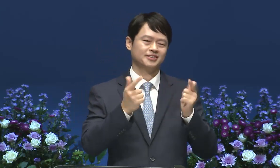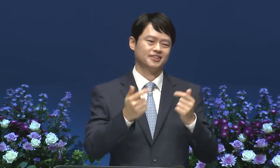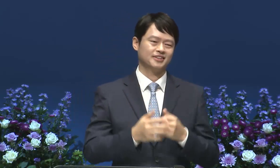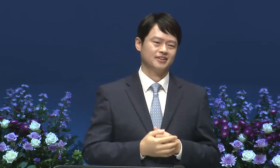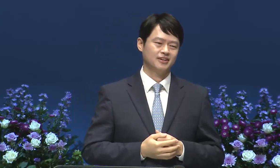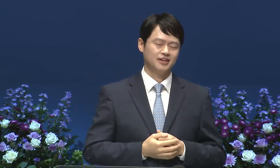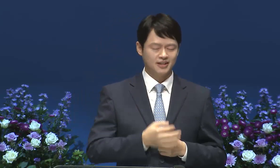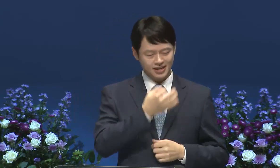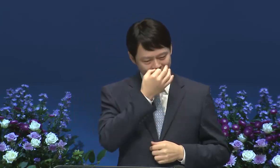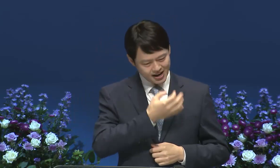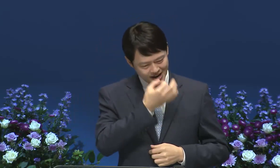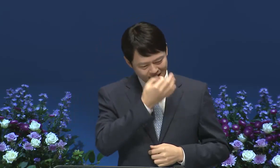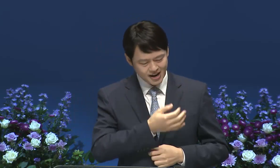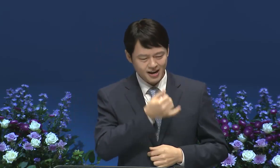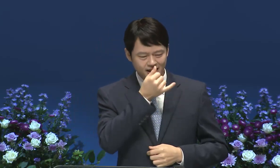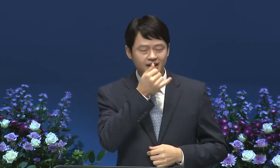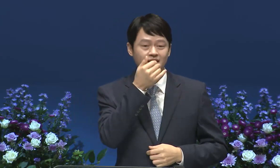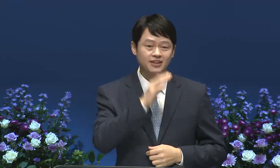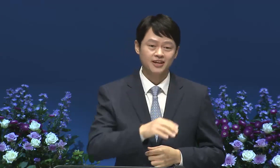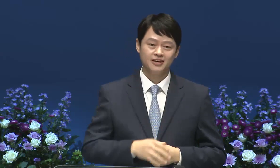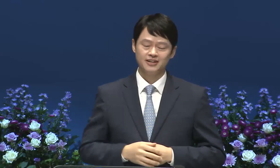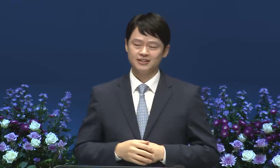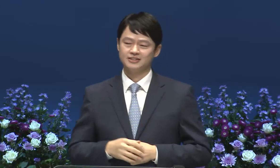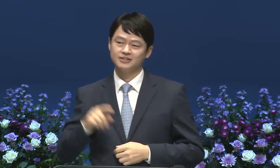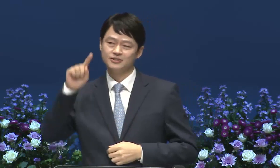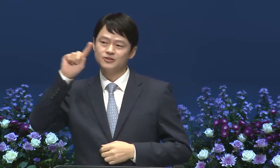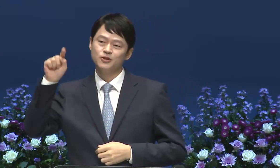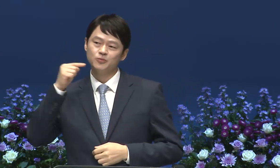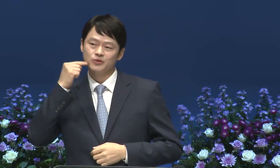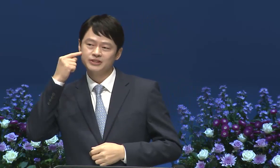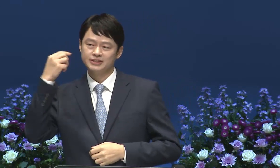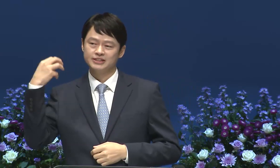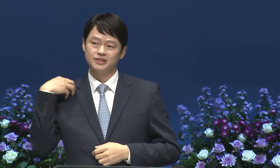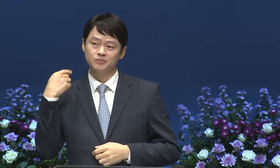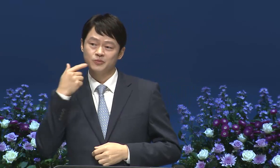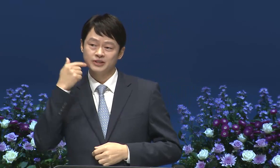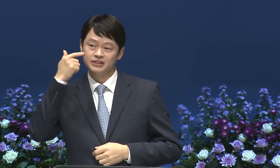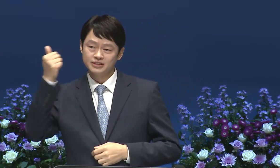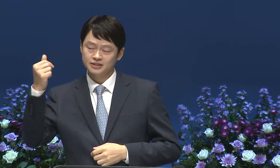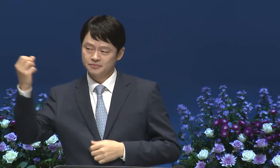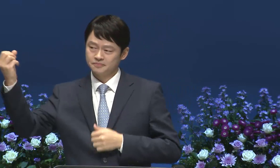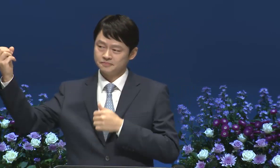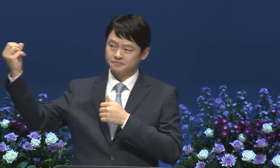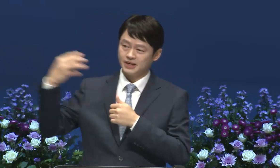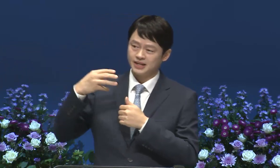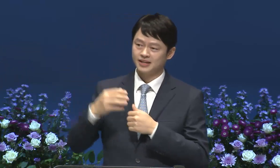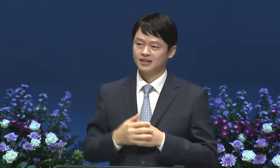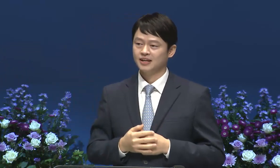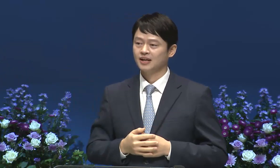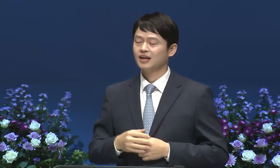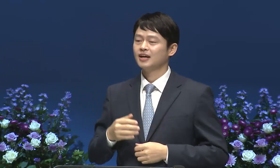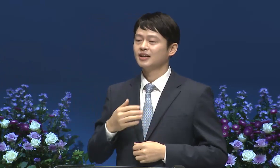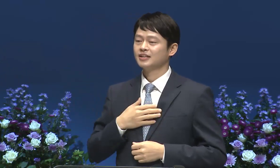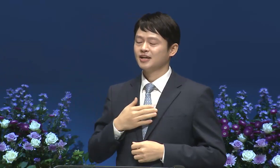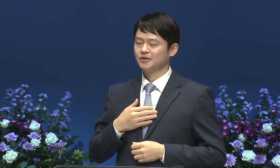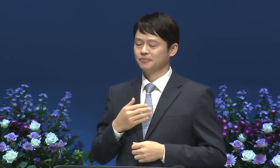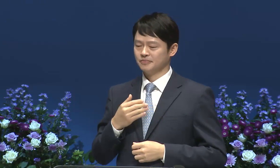그 모든 선교의 여정이 쉽지만은 않았습니다. 순탄치 않은 길도 있었고 여러